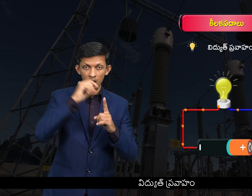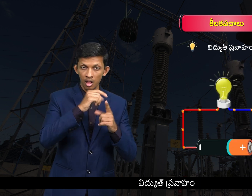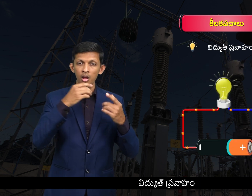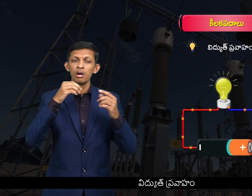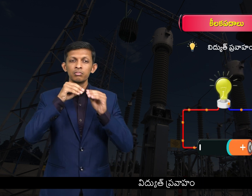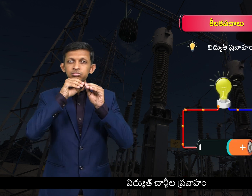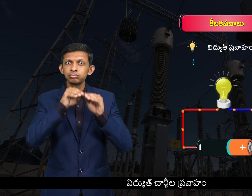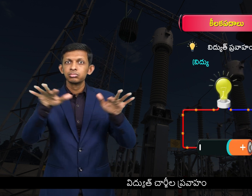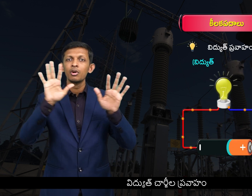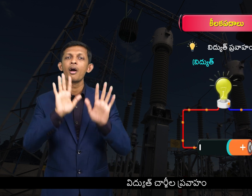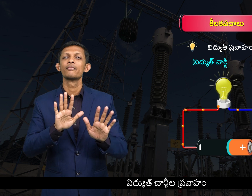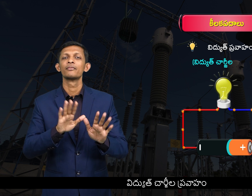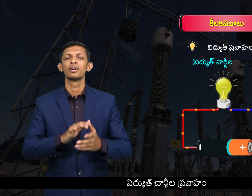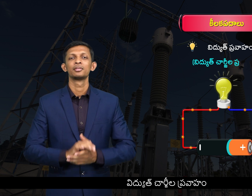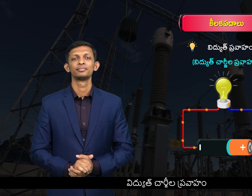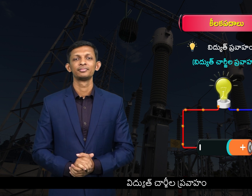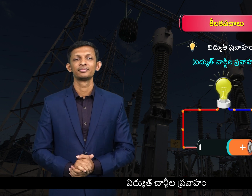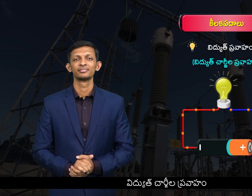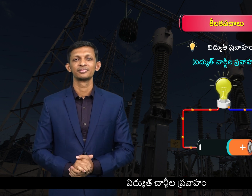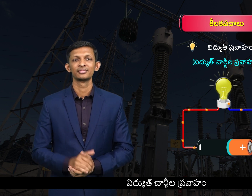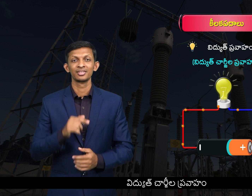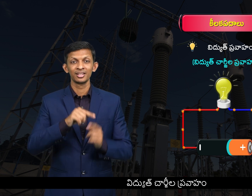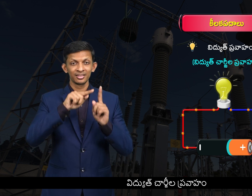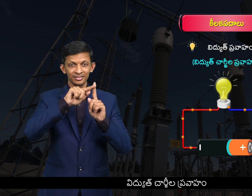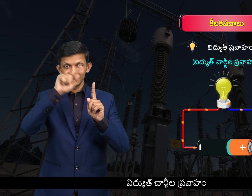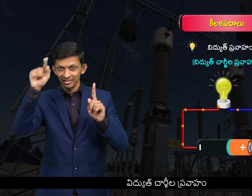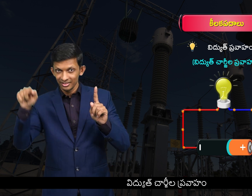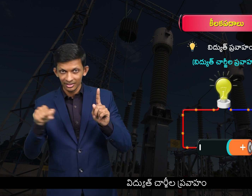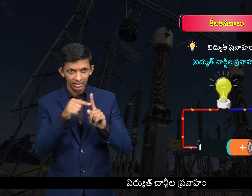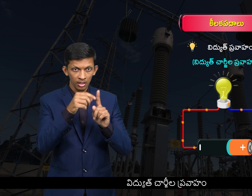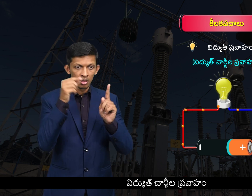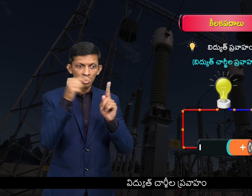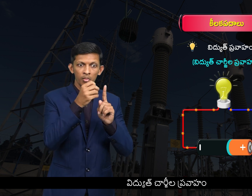విద్యుత్ ప్రవాహం, విద్యుత్ ఛార్జీల ప్రవాహం.